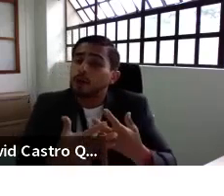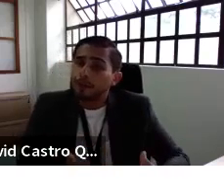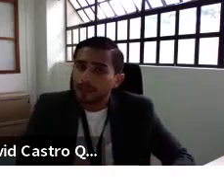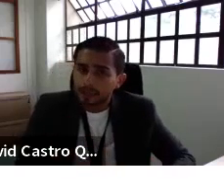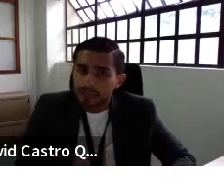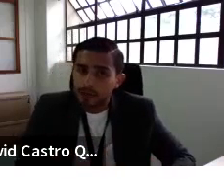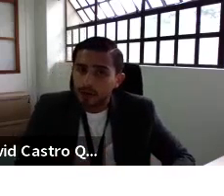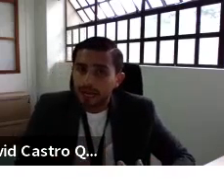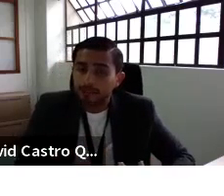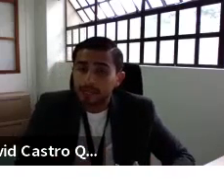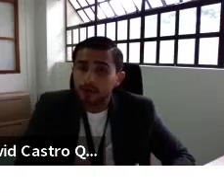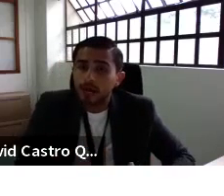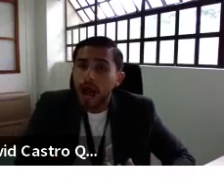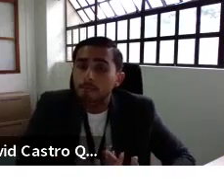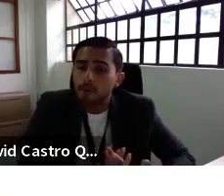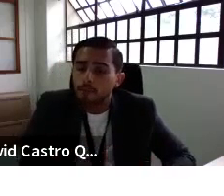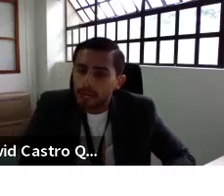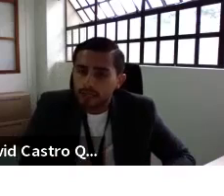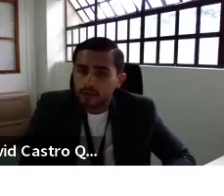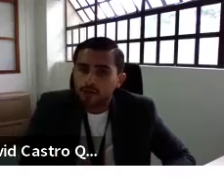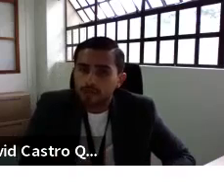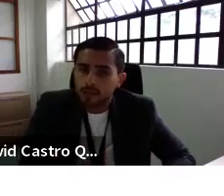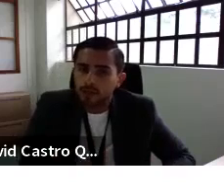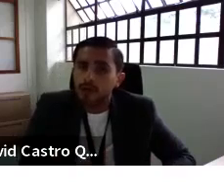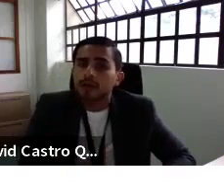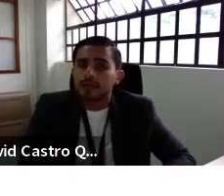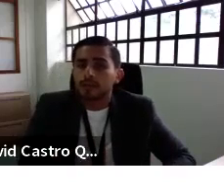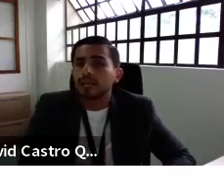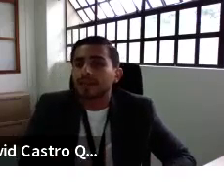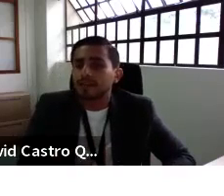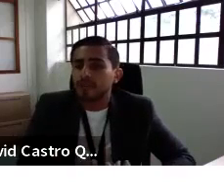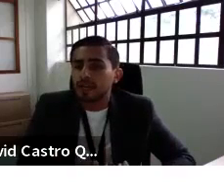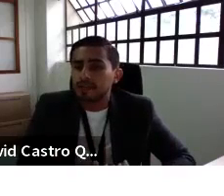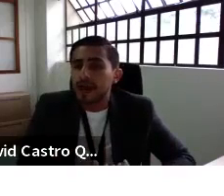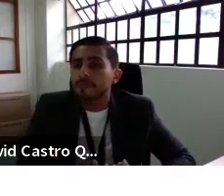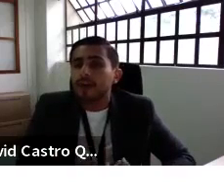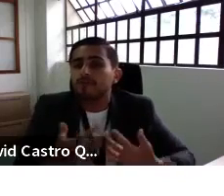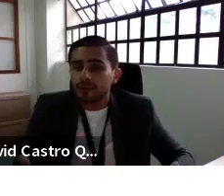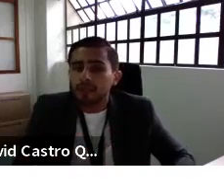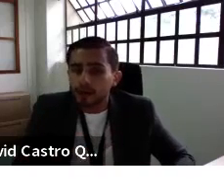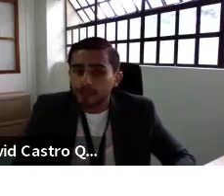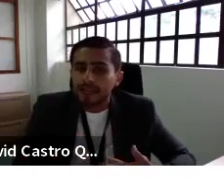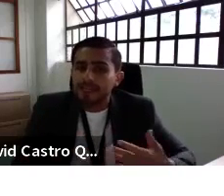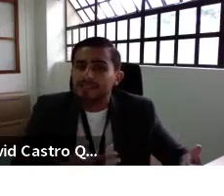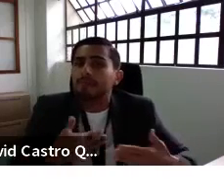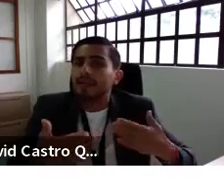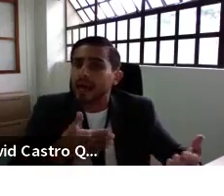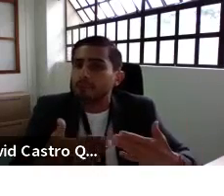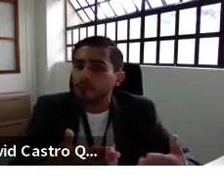logra aprender si logra captar si logra apropiar ese conocimiento y hacer una transferencia efectiva que ya está mediada por